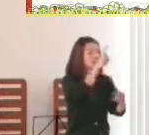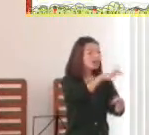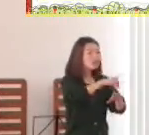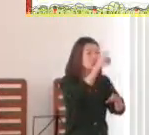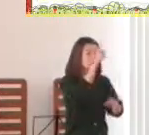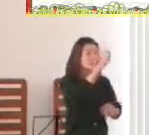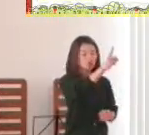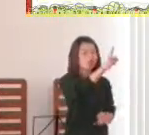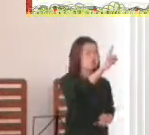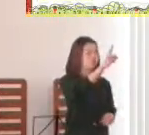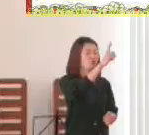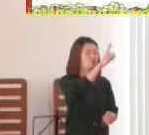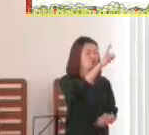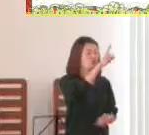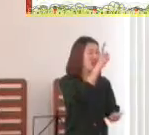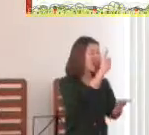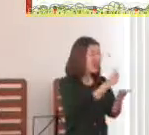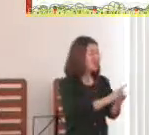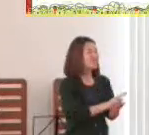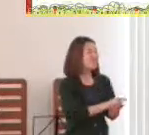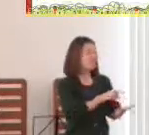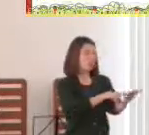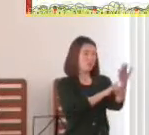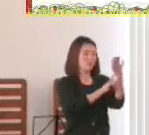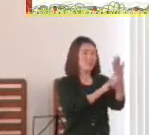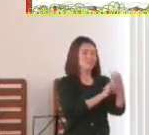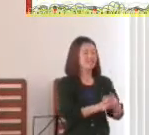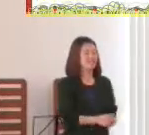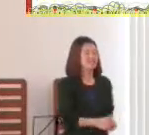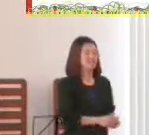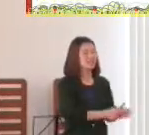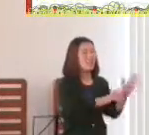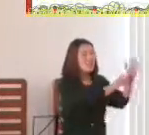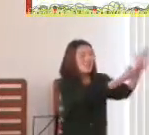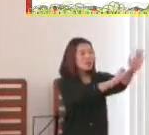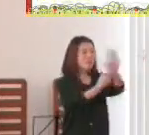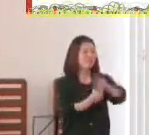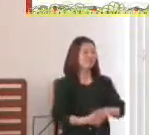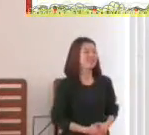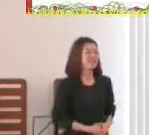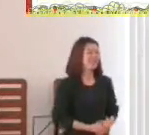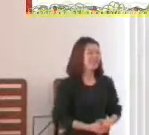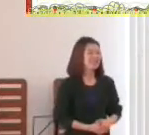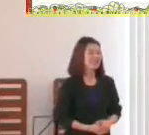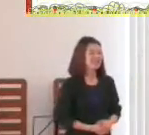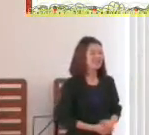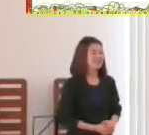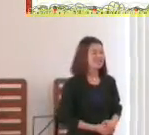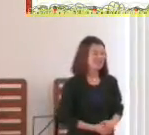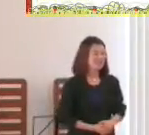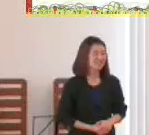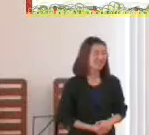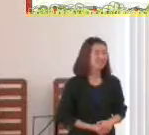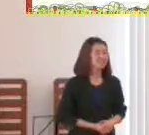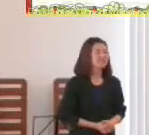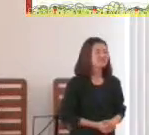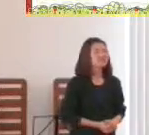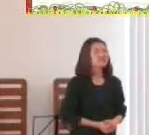るっていうその印なんだよと。見ただろう、触っただろう、言葉を交わしただ